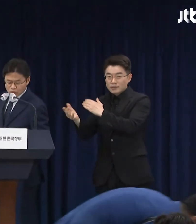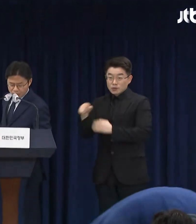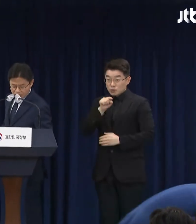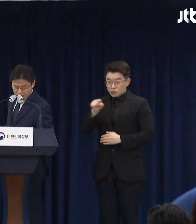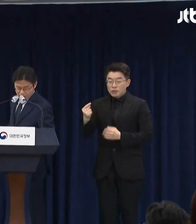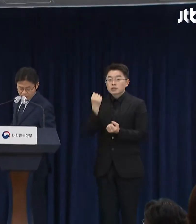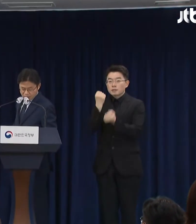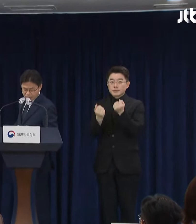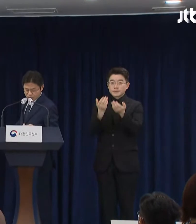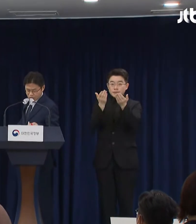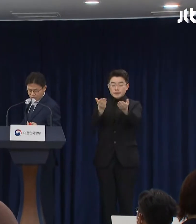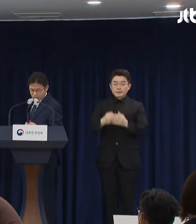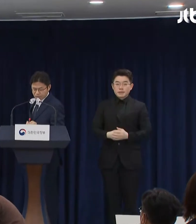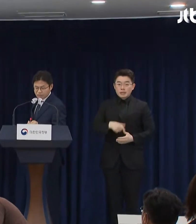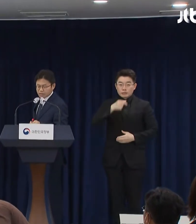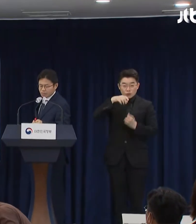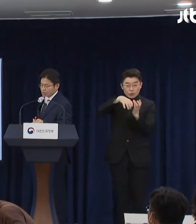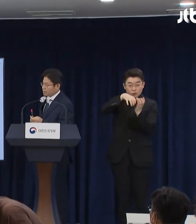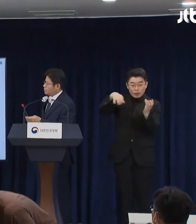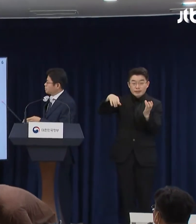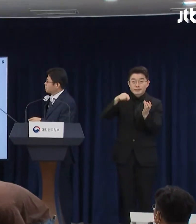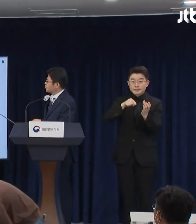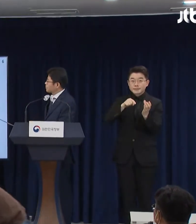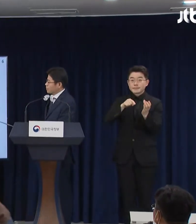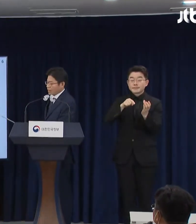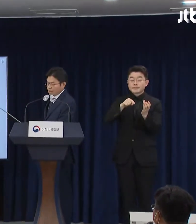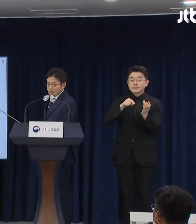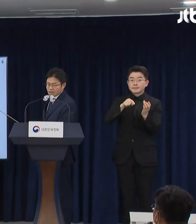먼저 이송 설비에 대해서 말씀을 드리면